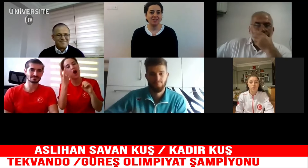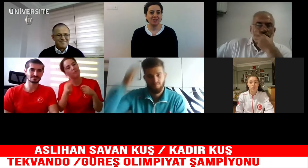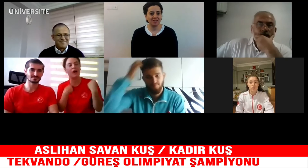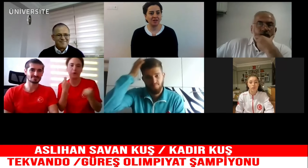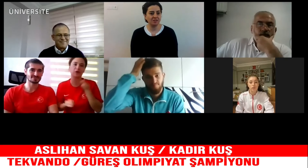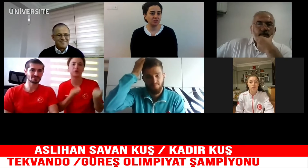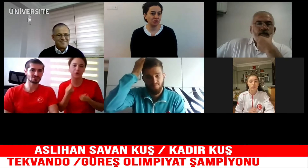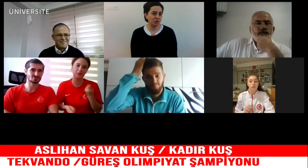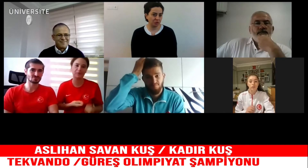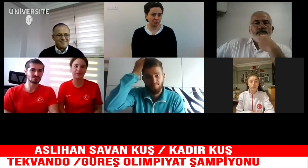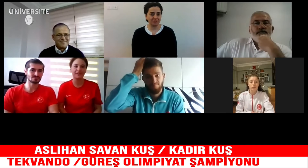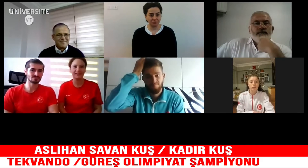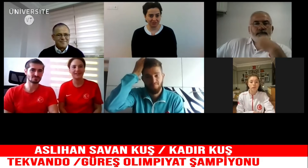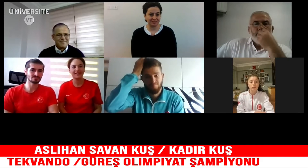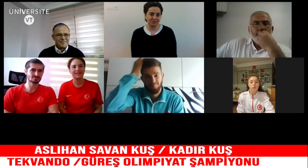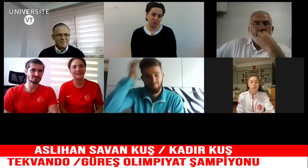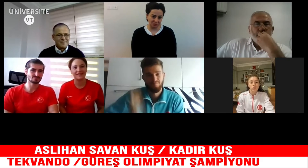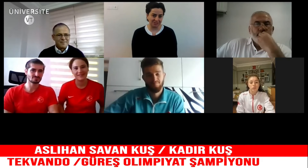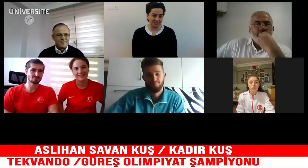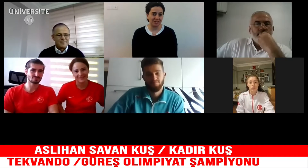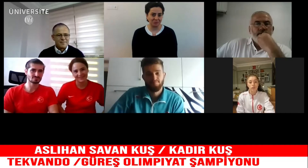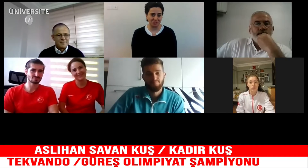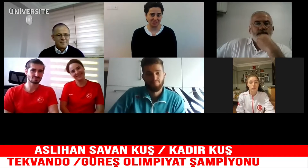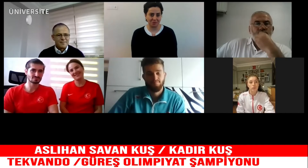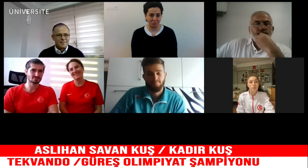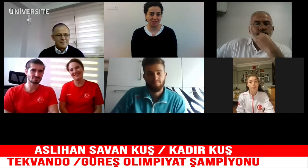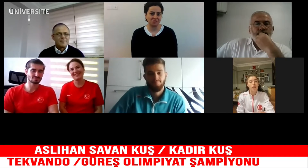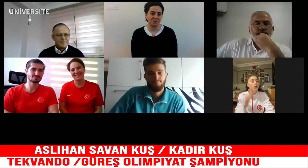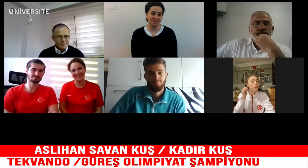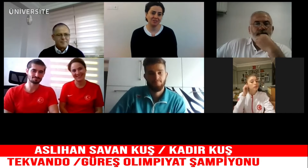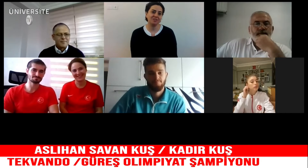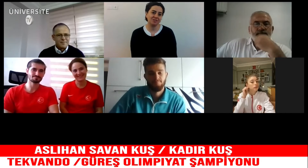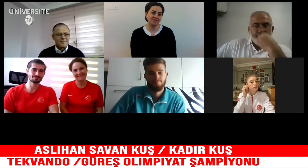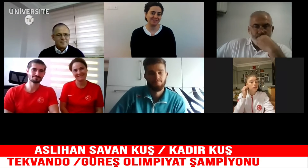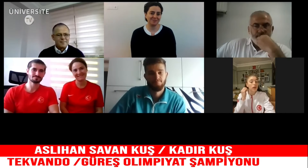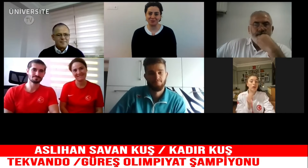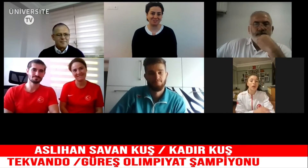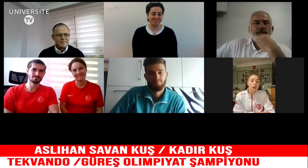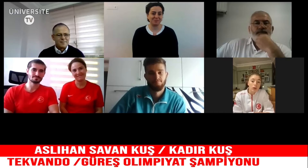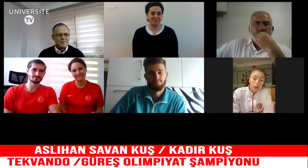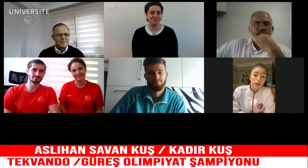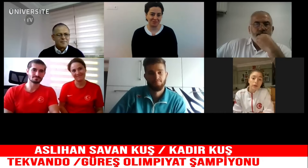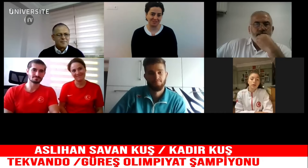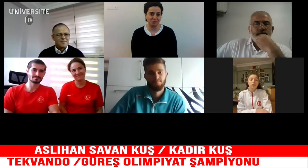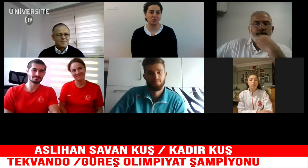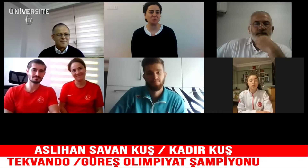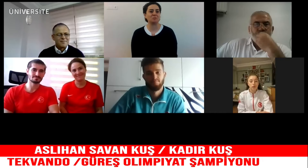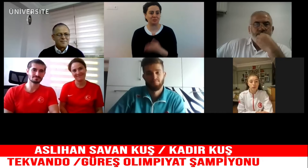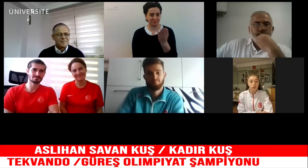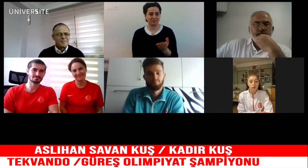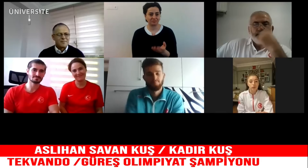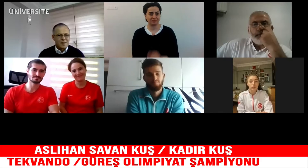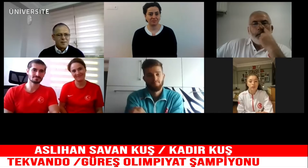evde. Antrenör olmak çok isterim. Onun için takip edeceğim gelişmeleri. Onun dışında bir işim, mesleğim